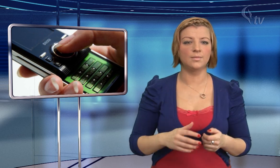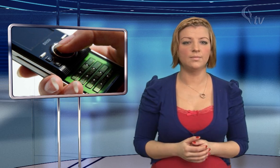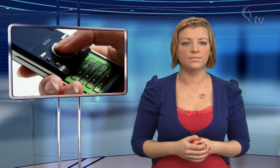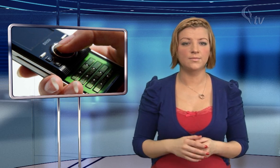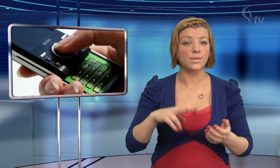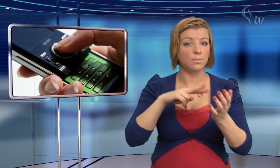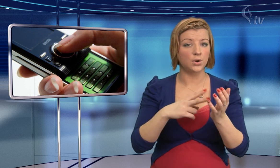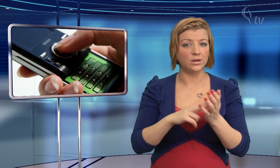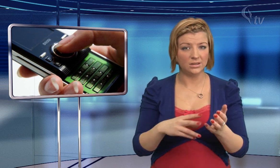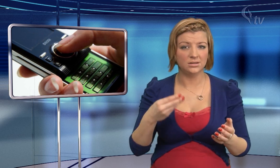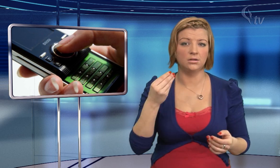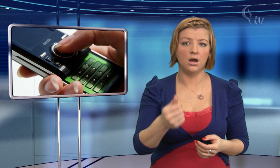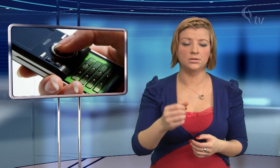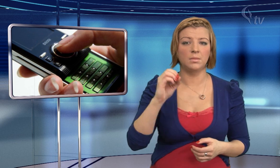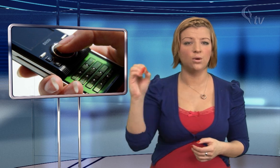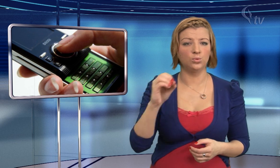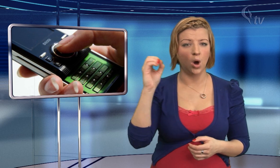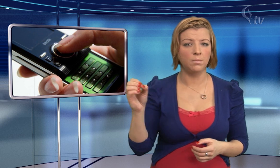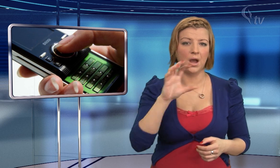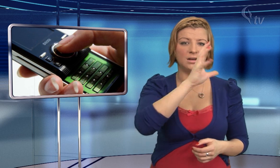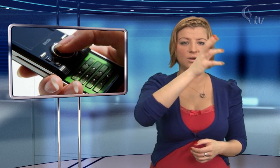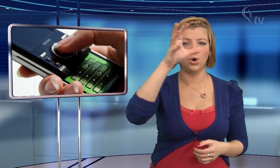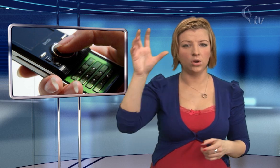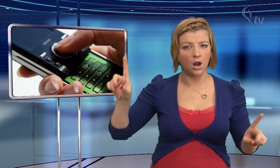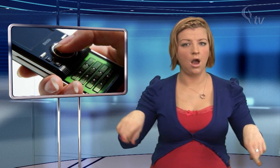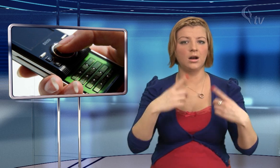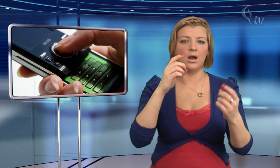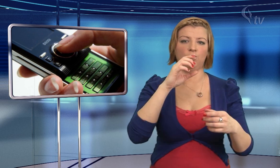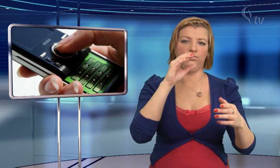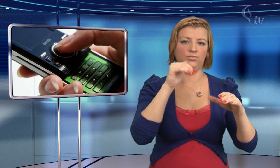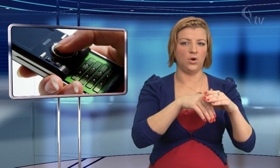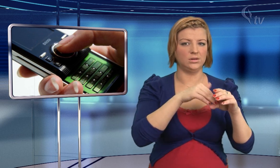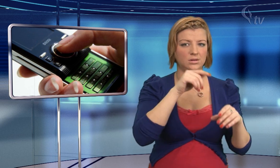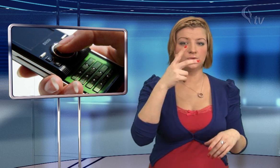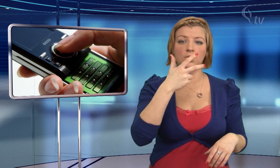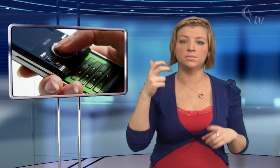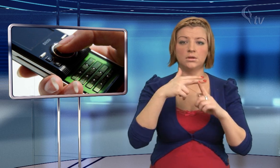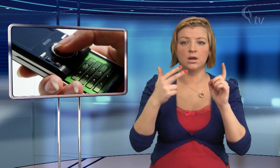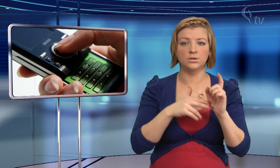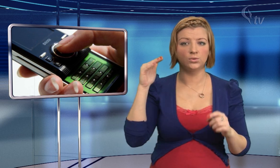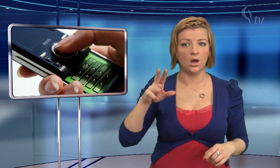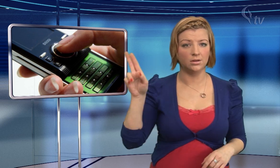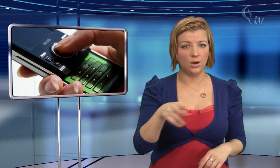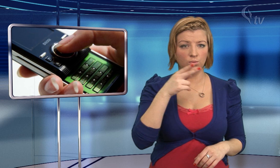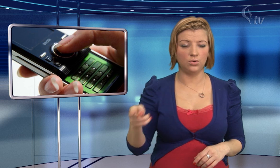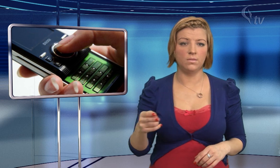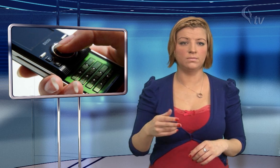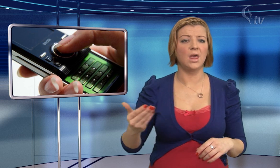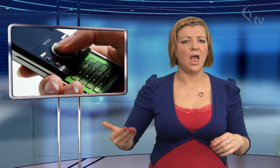anda tagasisidet. Projekti rahastatakse Euroopa Regionaalarengu fondist 318 000 euroga ehk